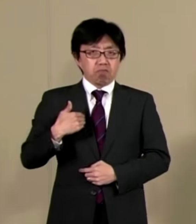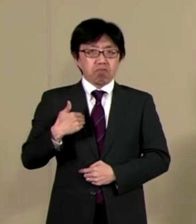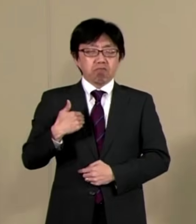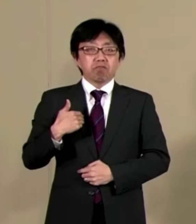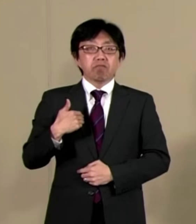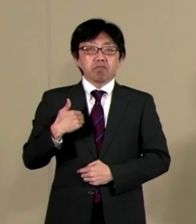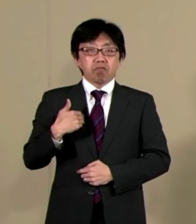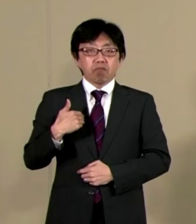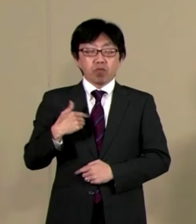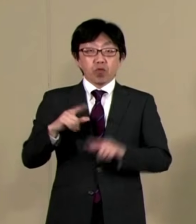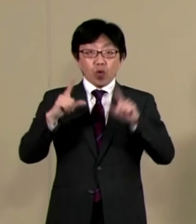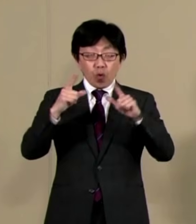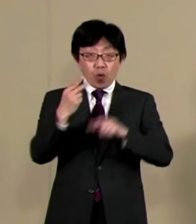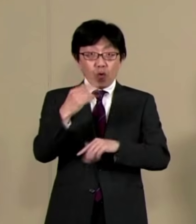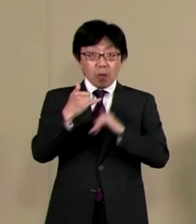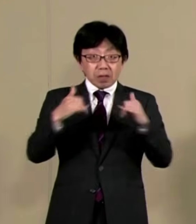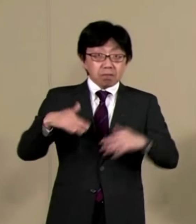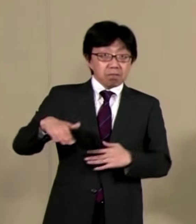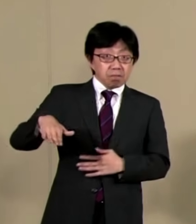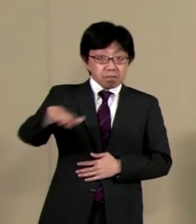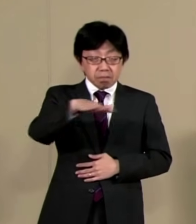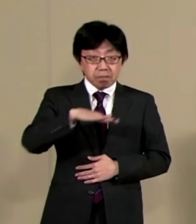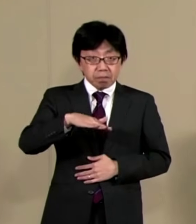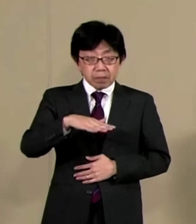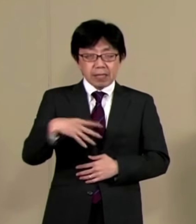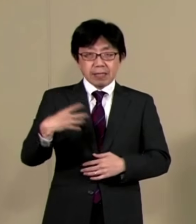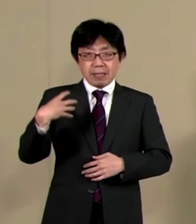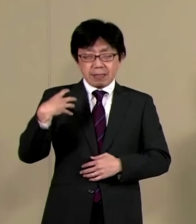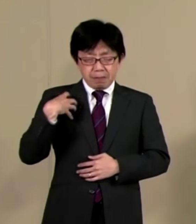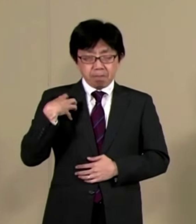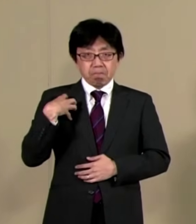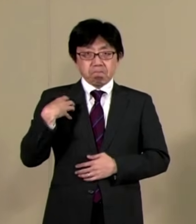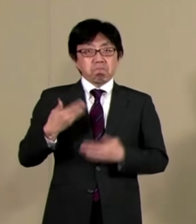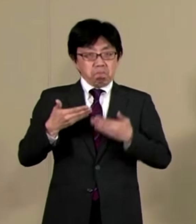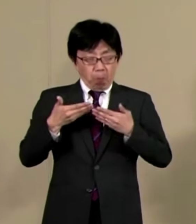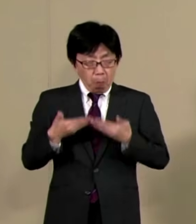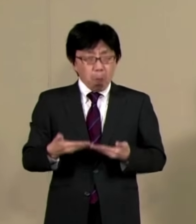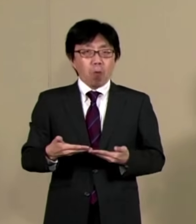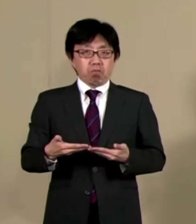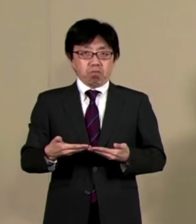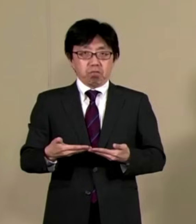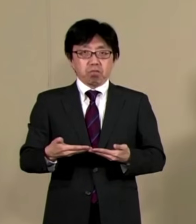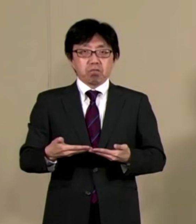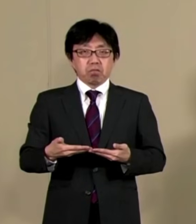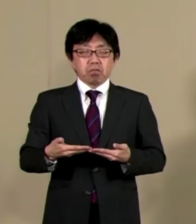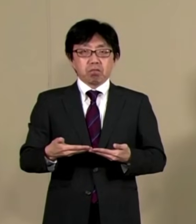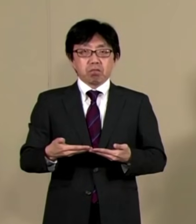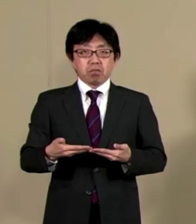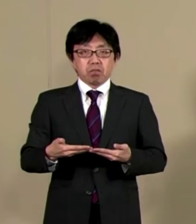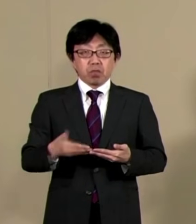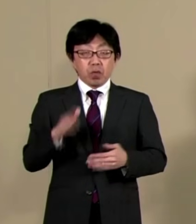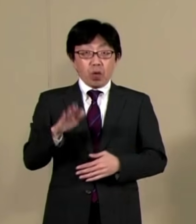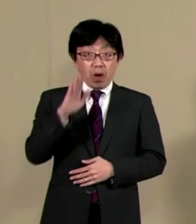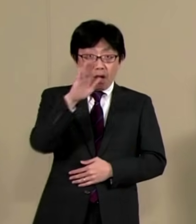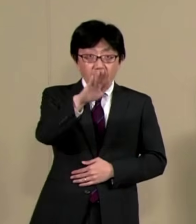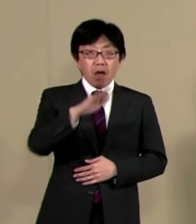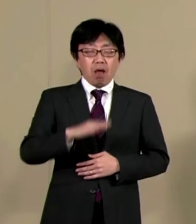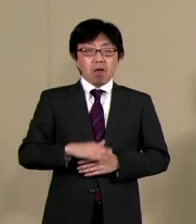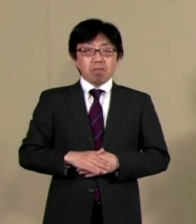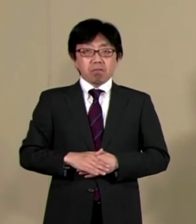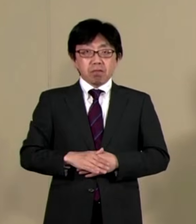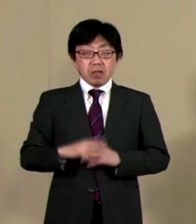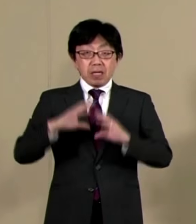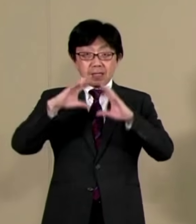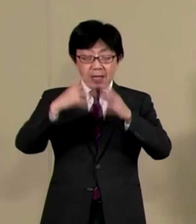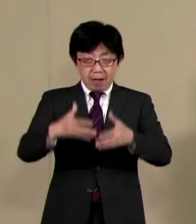ます東京都民の皆さんの責任は重大ですこれからも